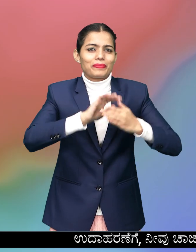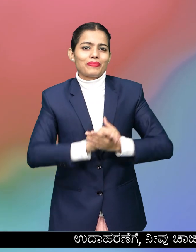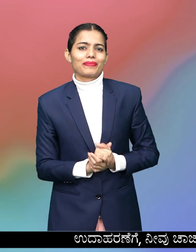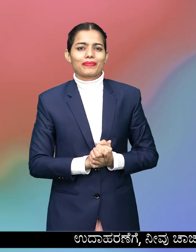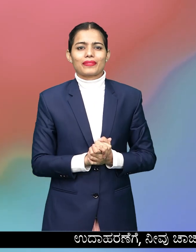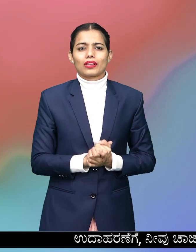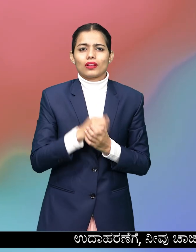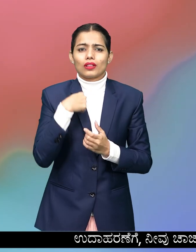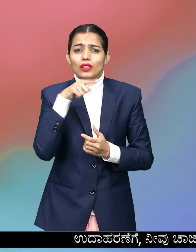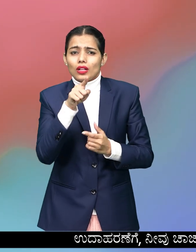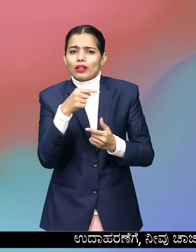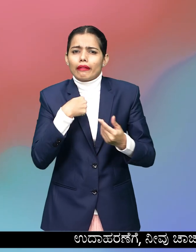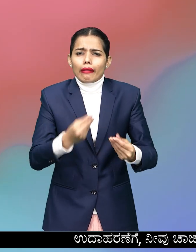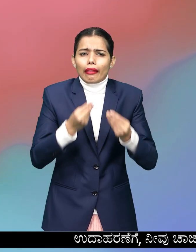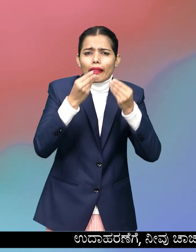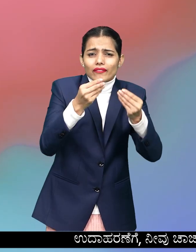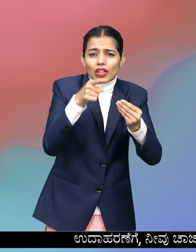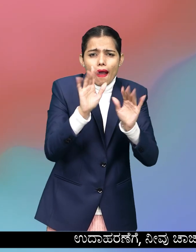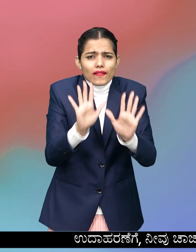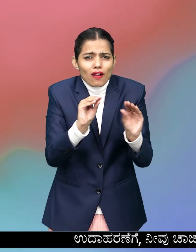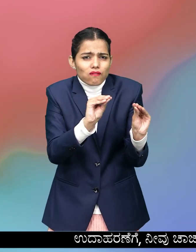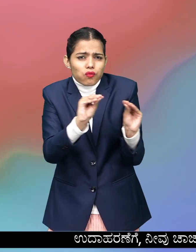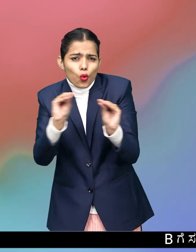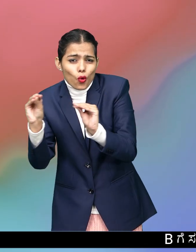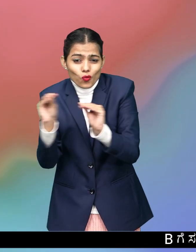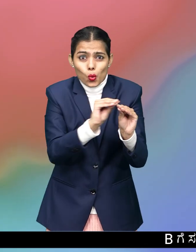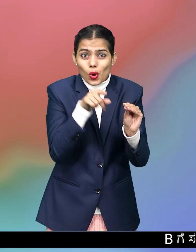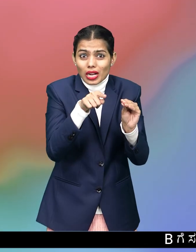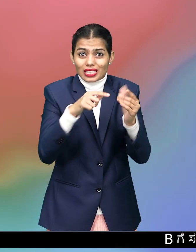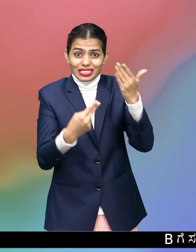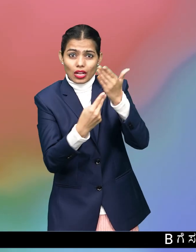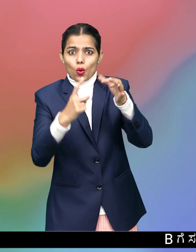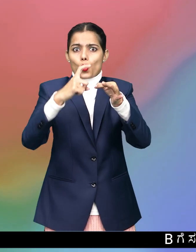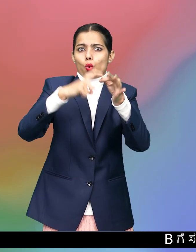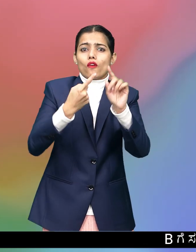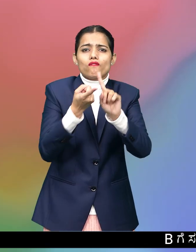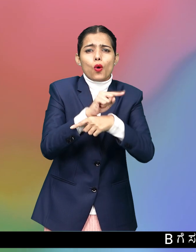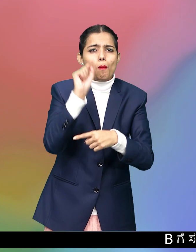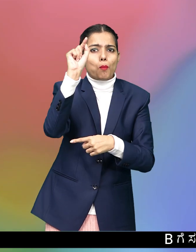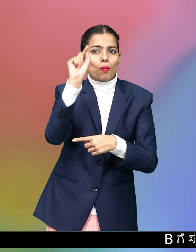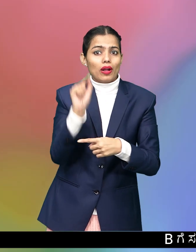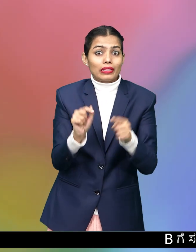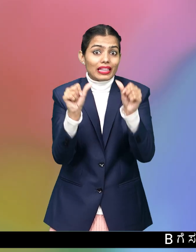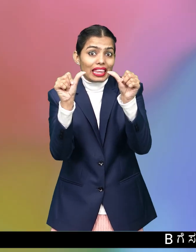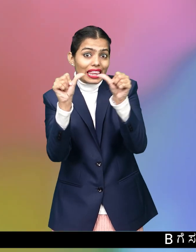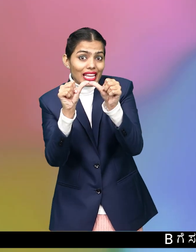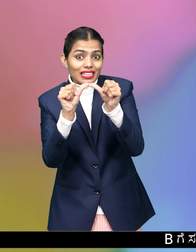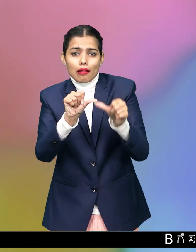ಉದಾಹರಣೆಗೆ, ನೀವು ಚಾರ್ಜ್ Q ಅನ್ನು A ಬಿಂದುವಿನಿಂದ ಮತ್ತೊಂದು ಬಿಂದು Bಗೆ ಸರಿಸಿದ್ದೀರಿ ಎಂದು